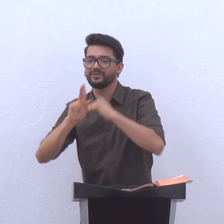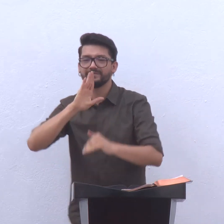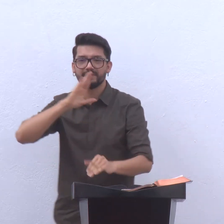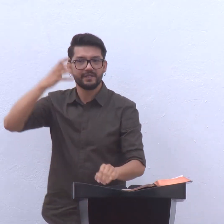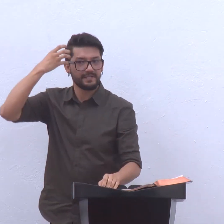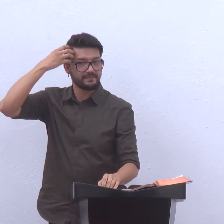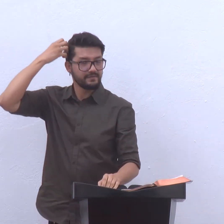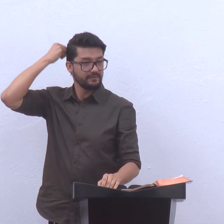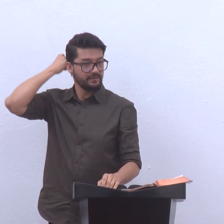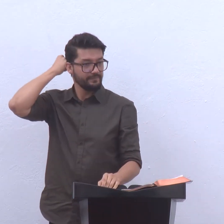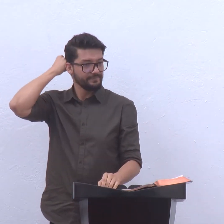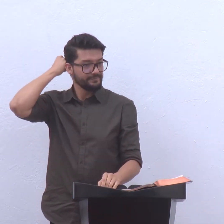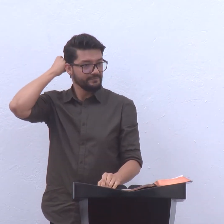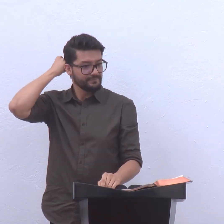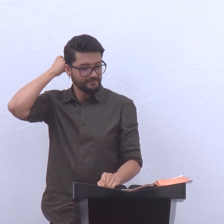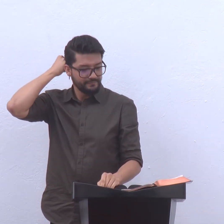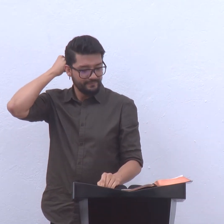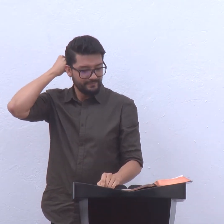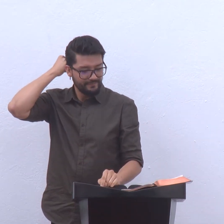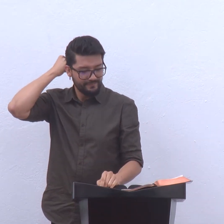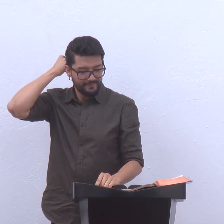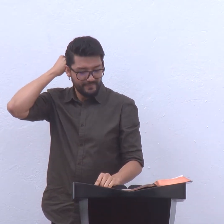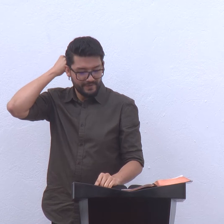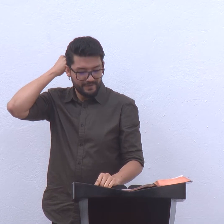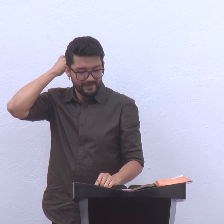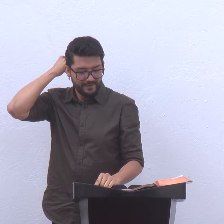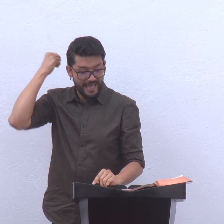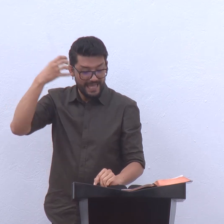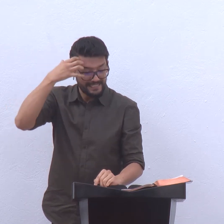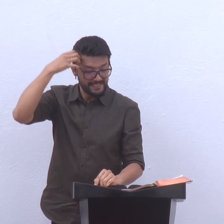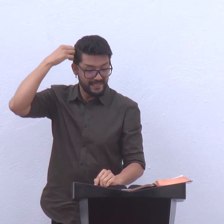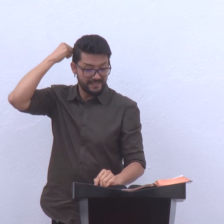dando cumplimiento a la profecía de Ezequiel.